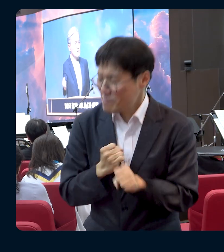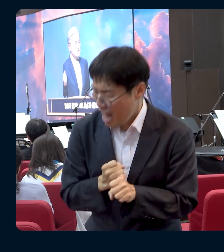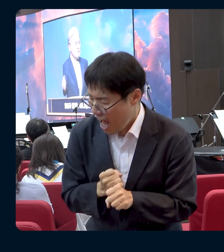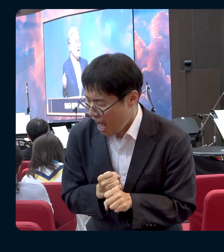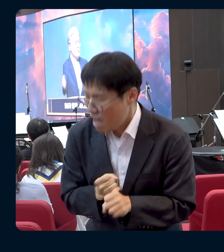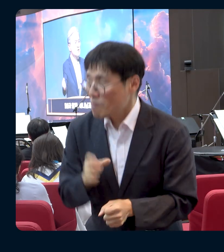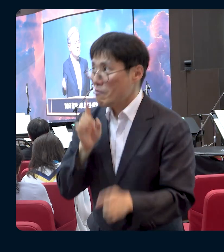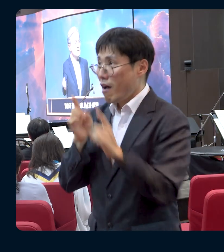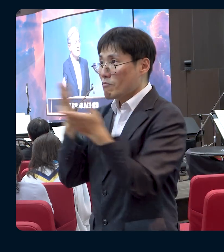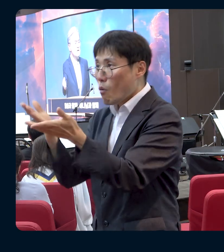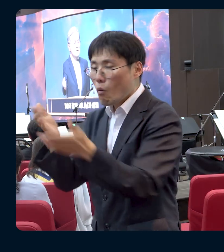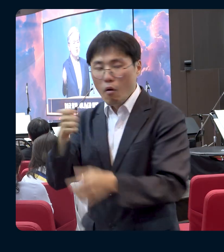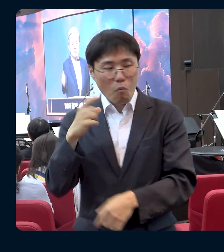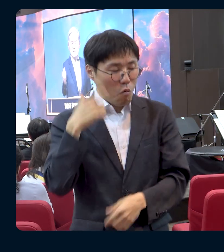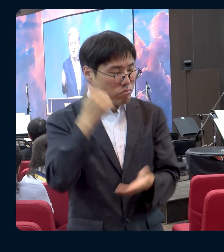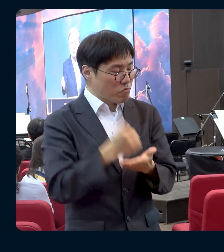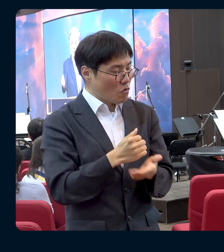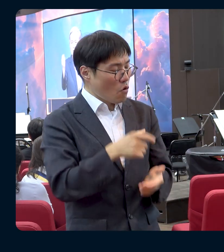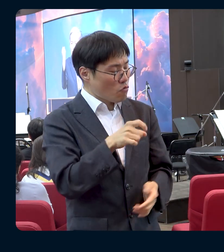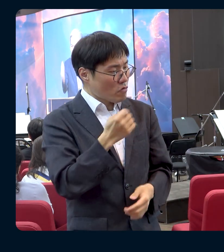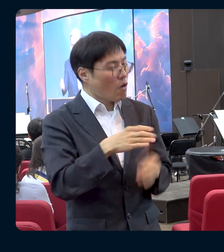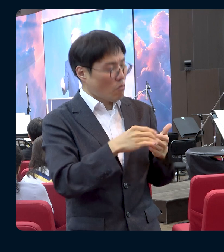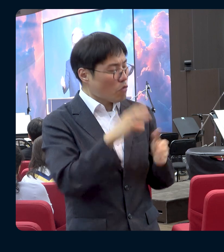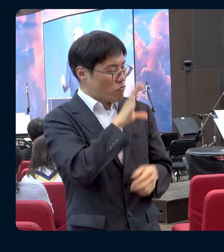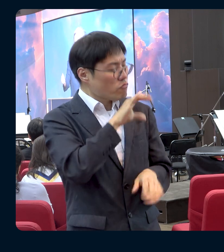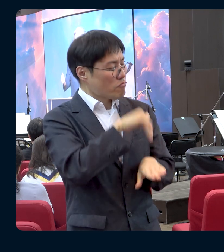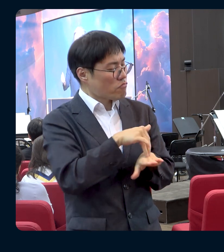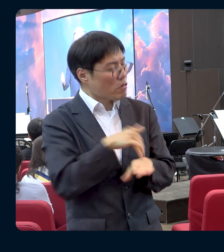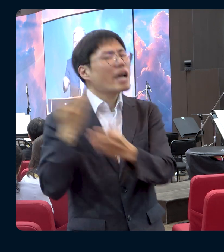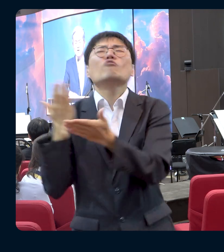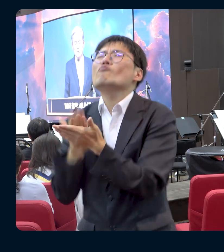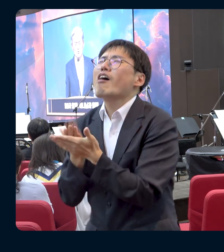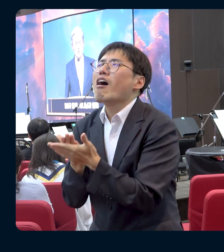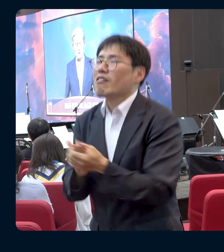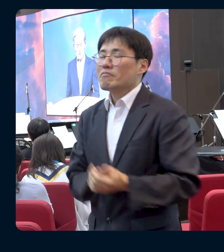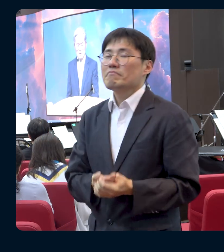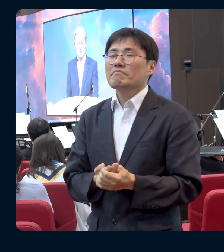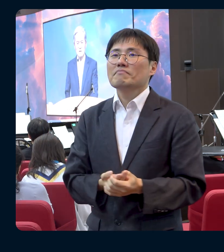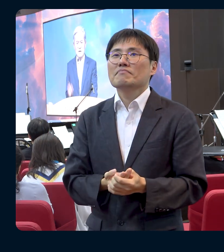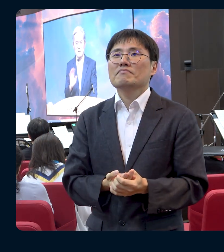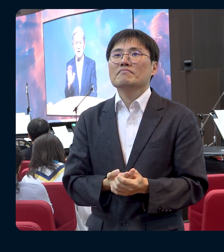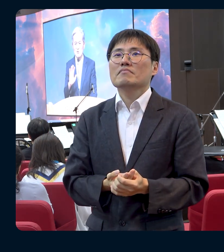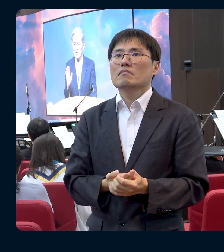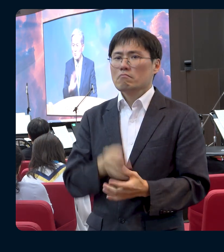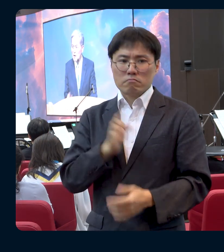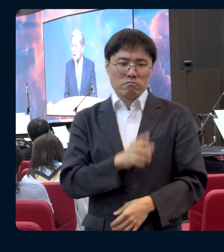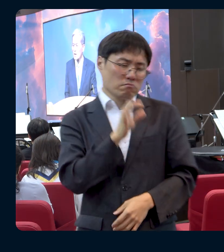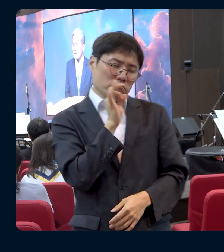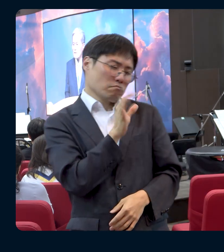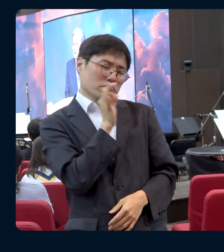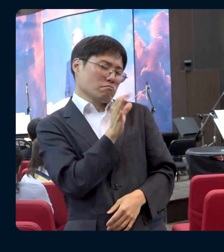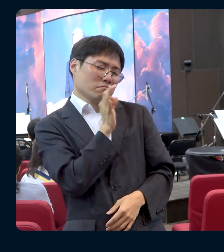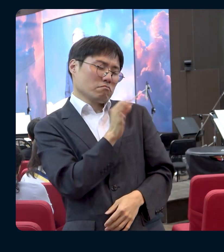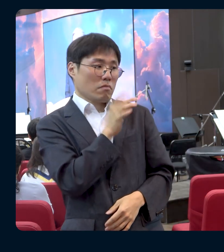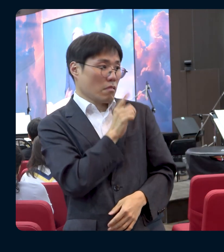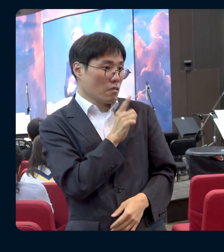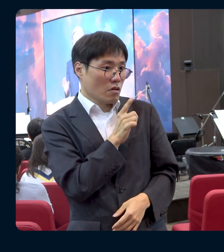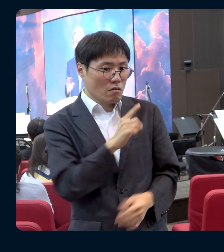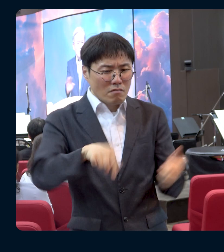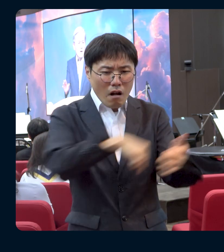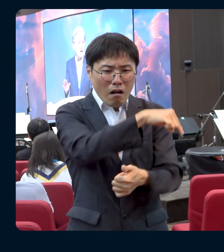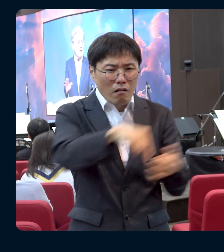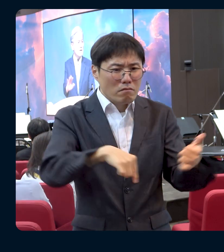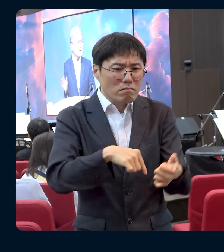시작하겠습니다. 그러니까 한 목사님 큐티 리더 훈련을 해 주십시오. 그때 하영주 목사님이 당신은 할 수가 없다.